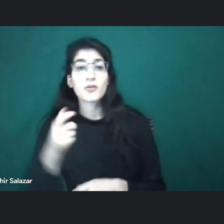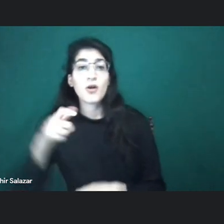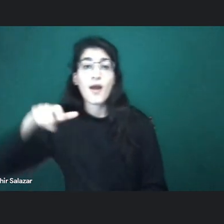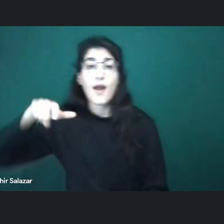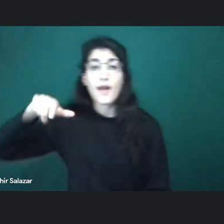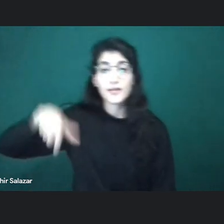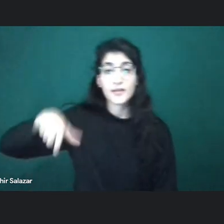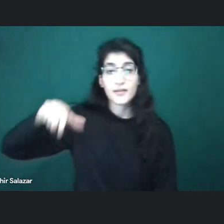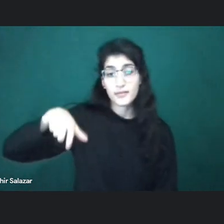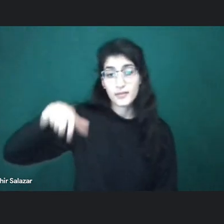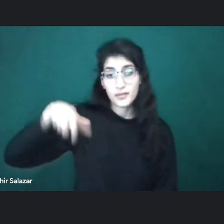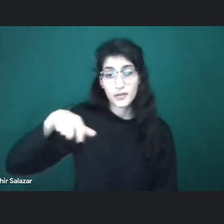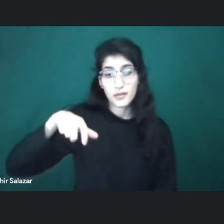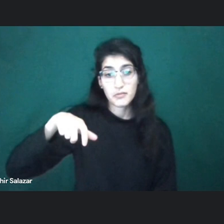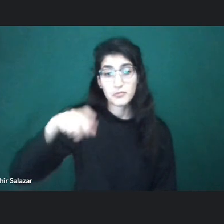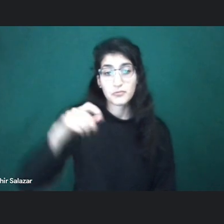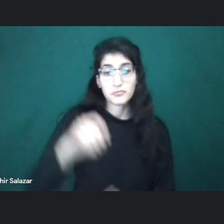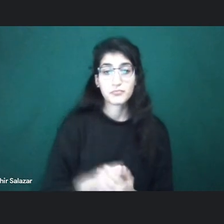quedan